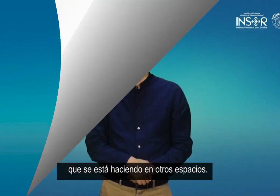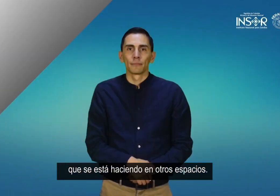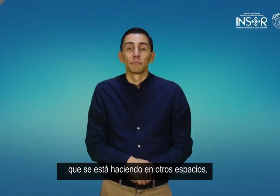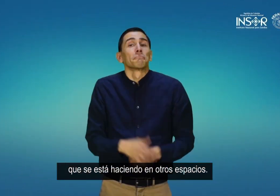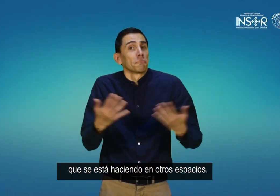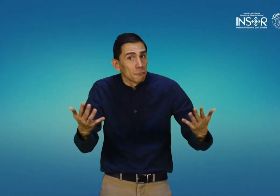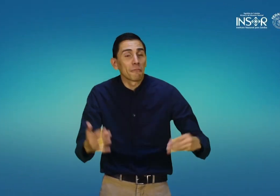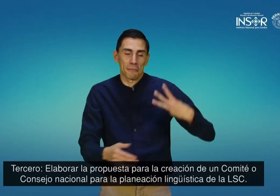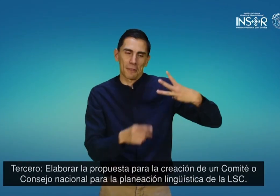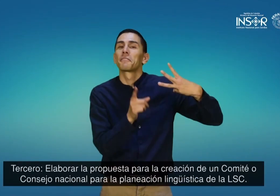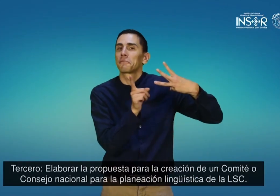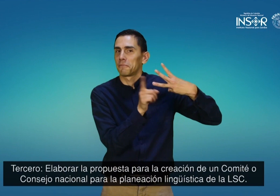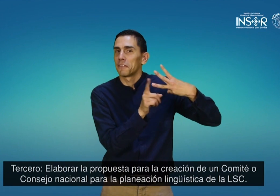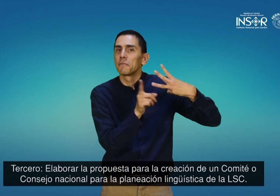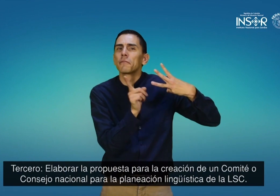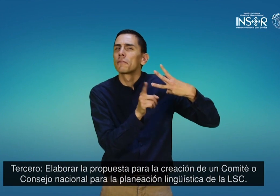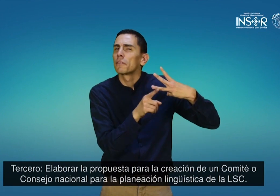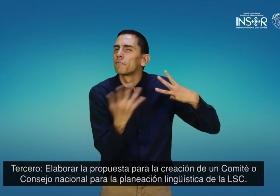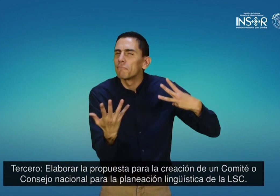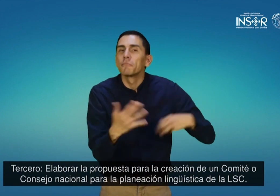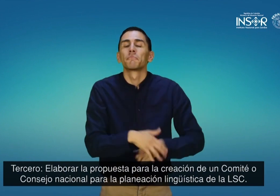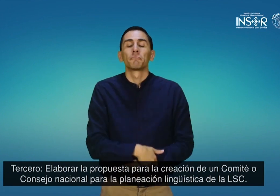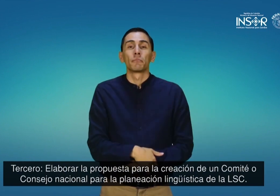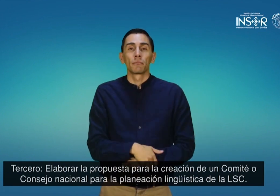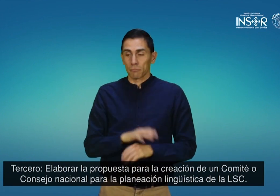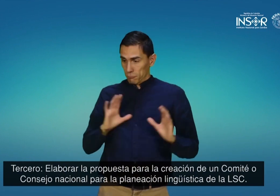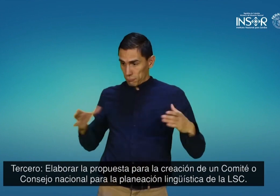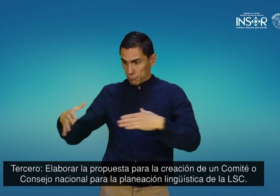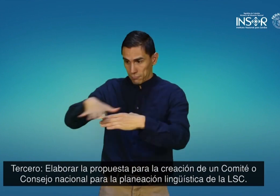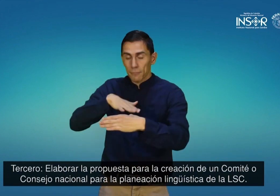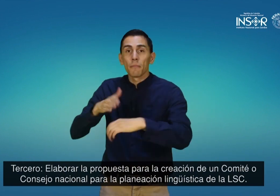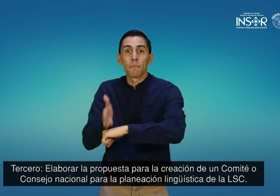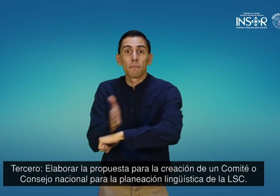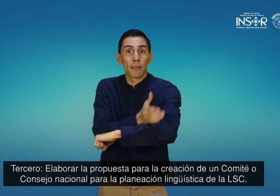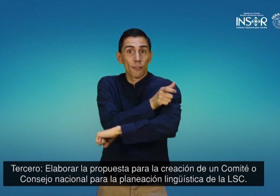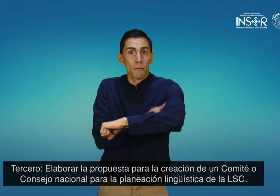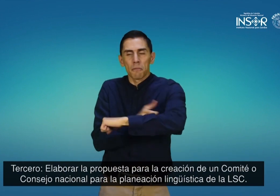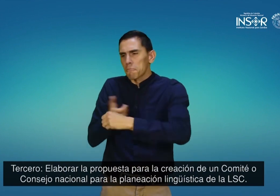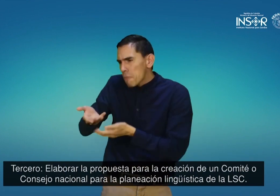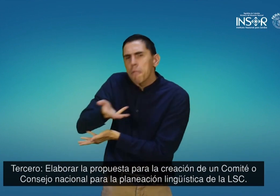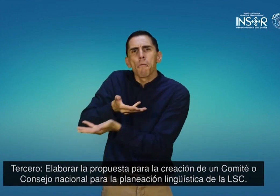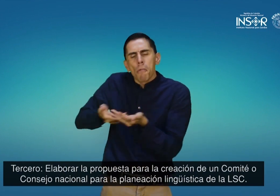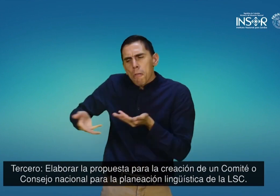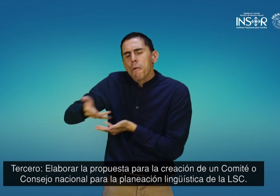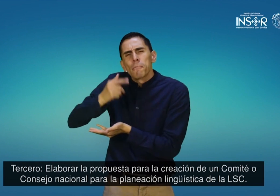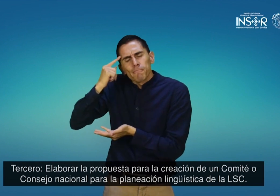espacios. Tercero, elaborar la propuesta para la creación de un comité o consejo nacional